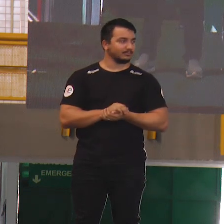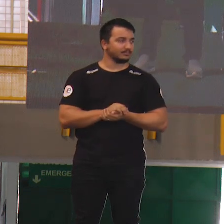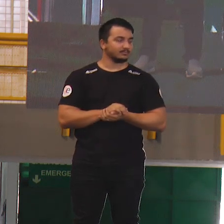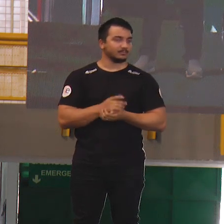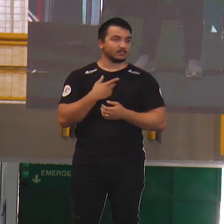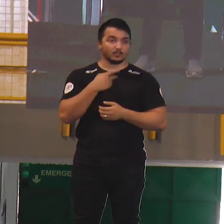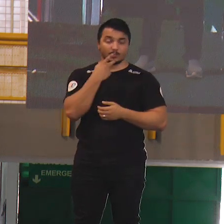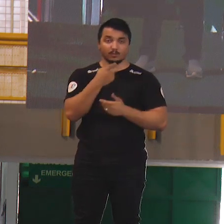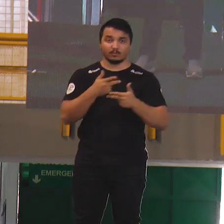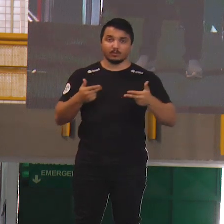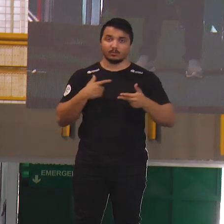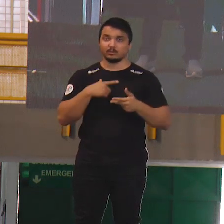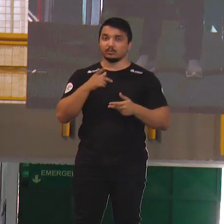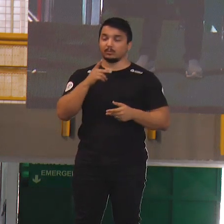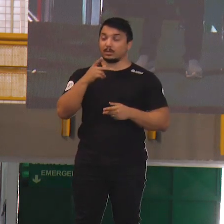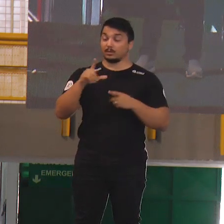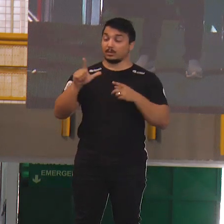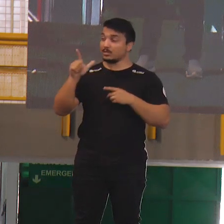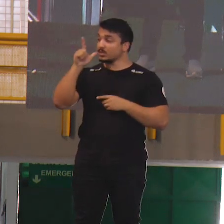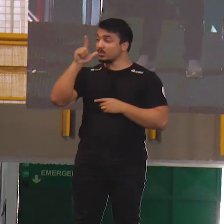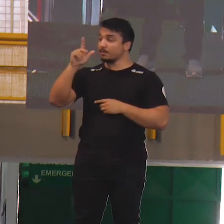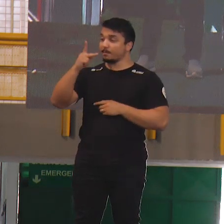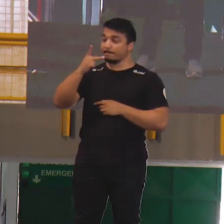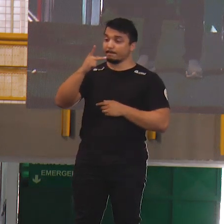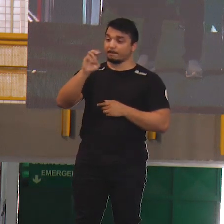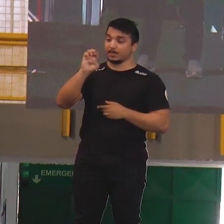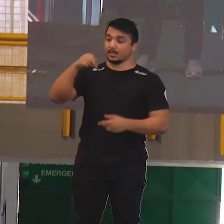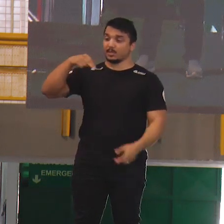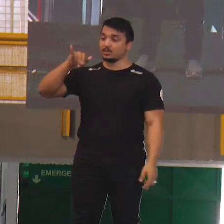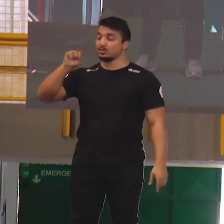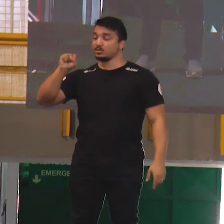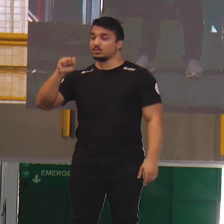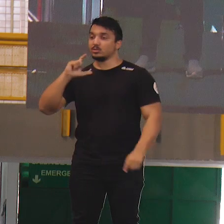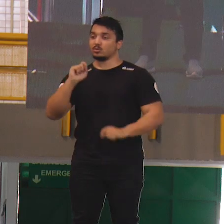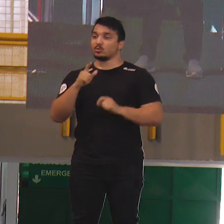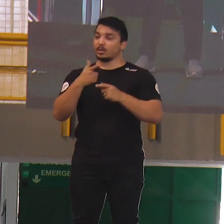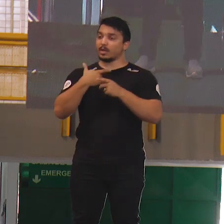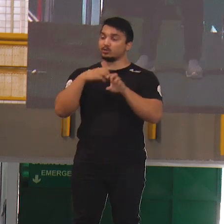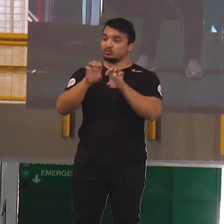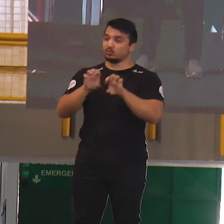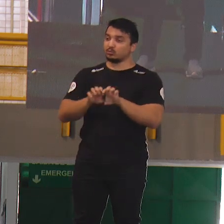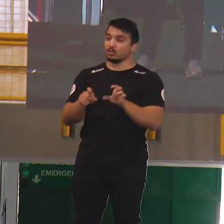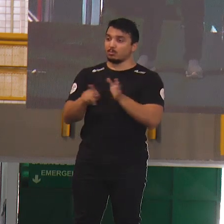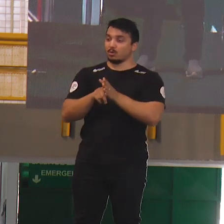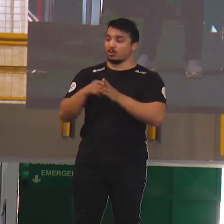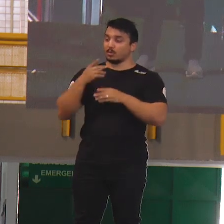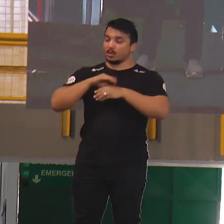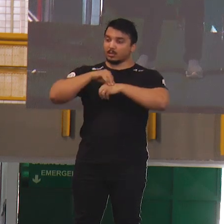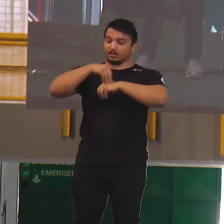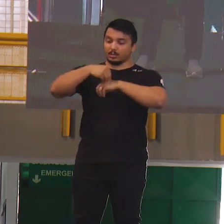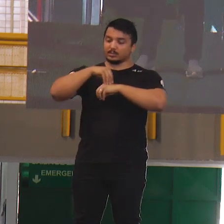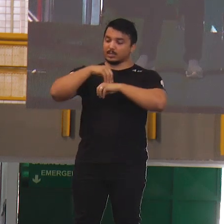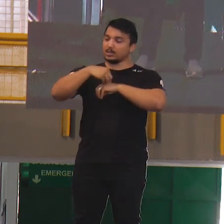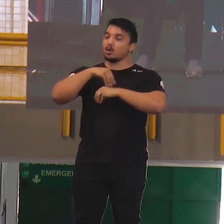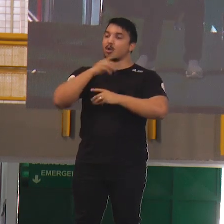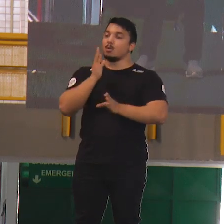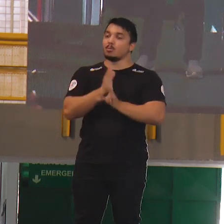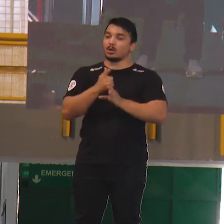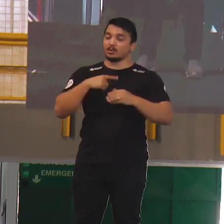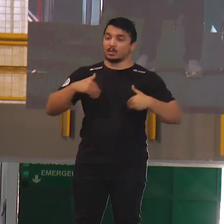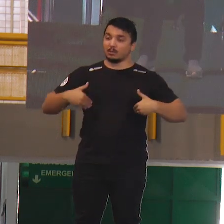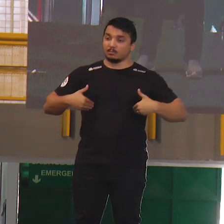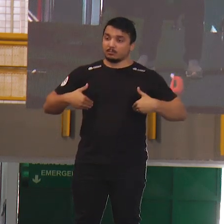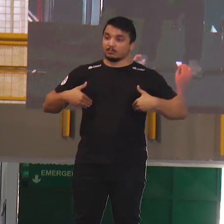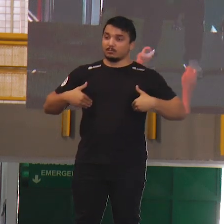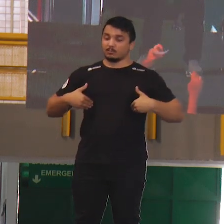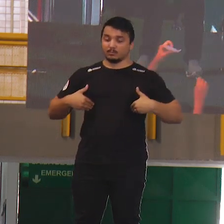fala esponjoso pênis, exatamente para ter uma noção da estrutura tecidual. Por quê? Porque o pulmão, ele